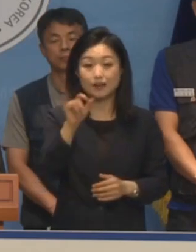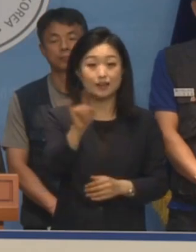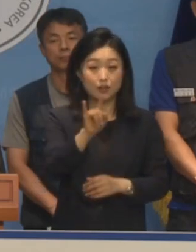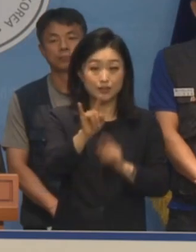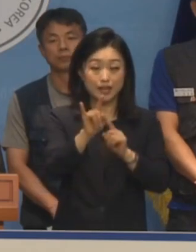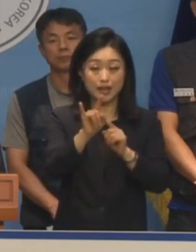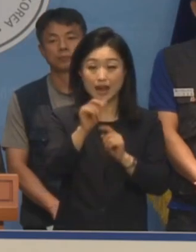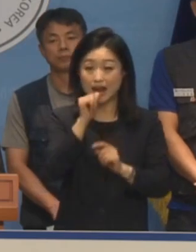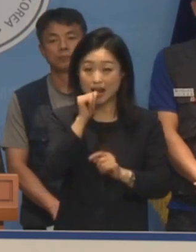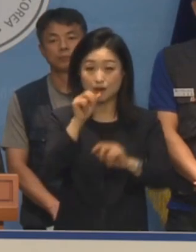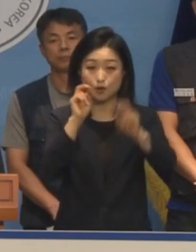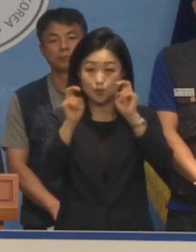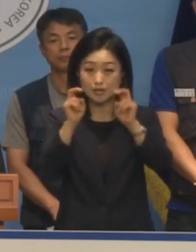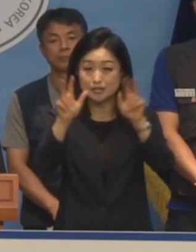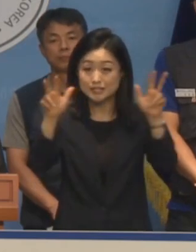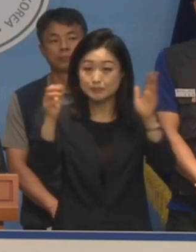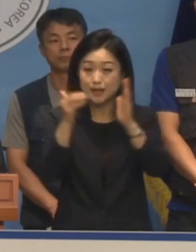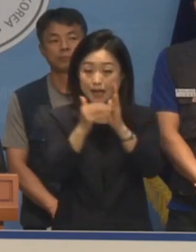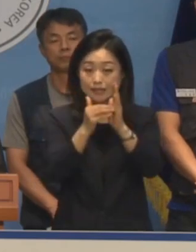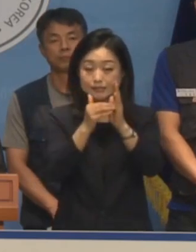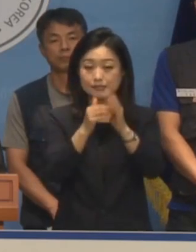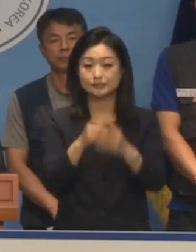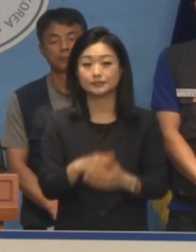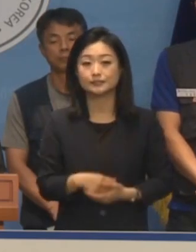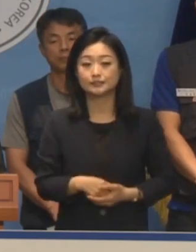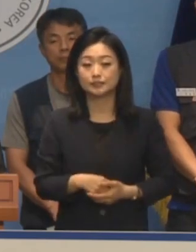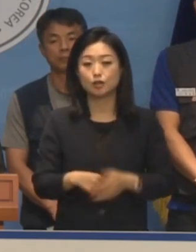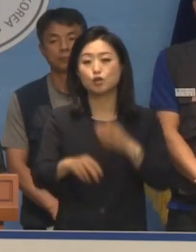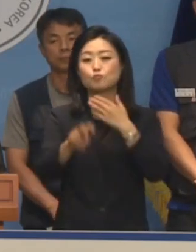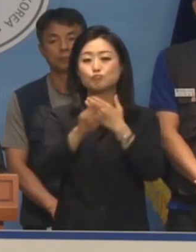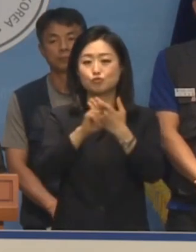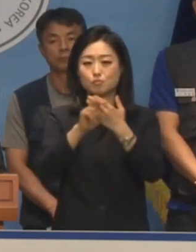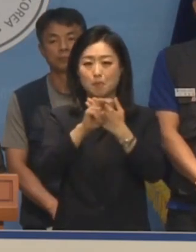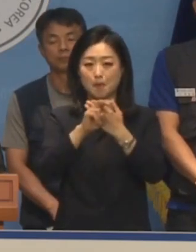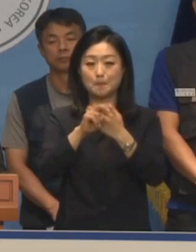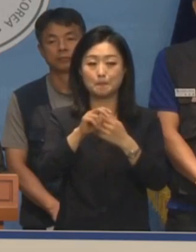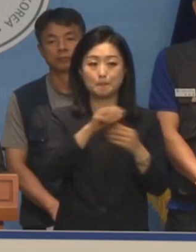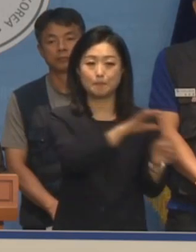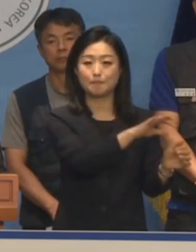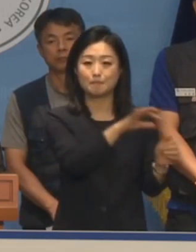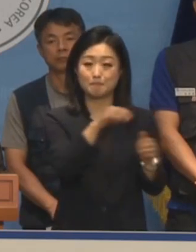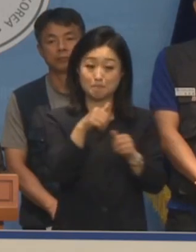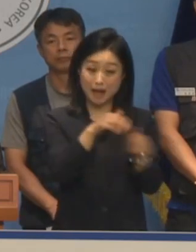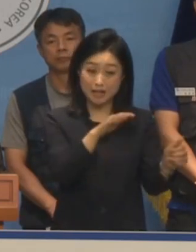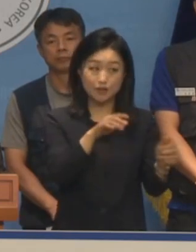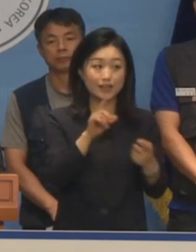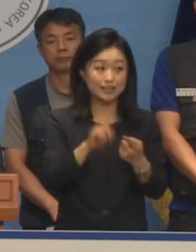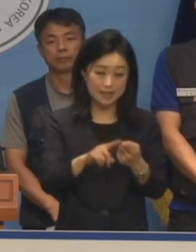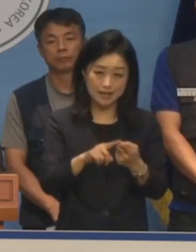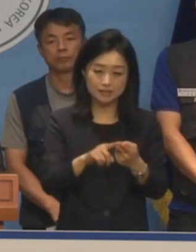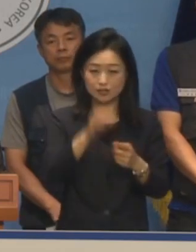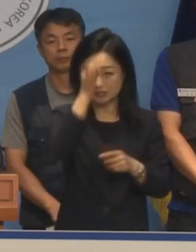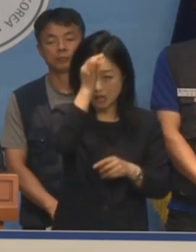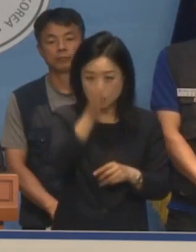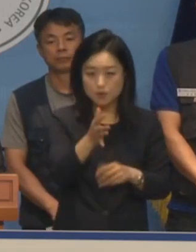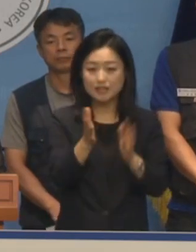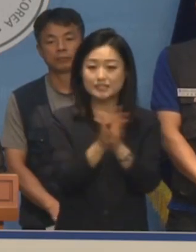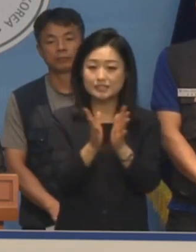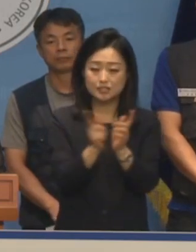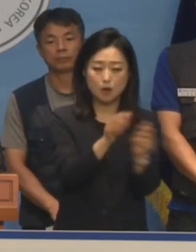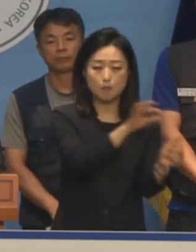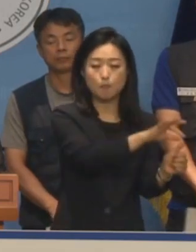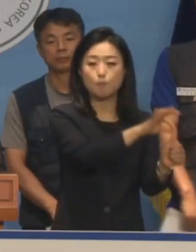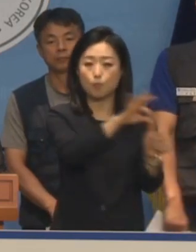그동안 저질러온 수년 동안 불법 파견에 대해서 사제하 직접 고용으로 대법원